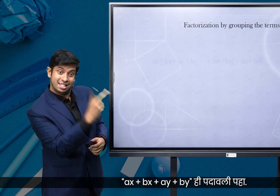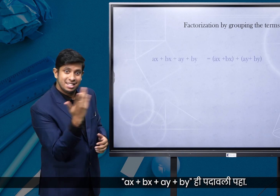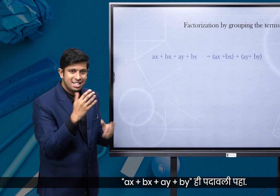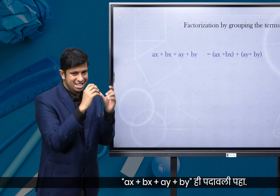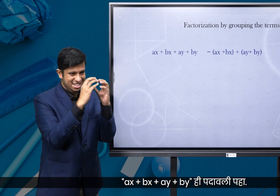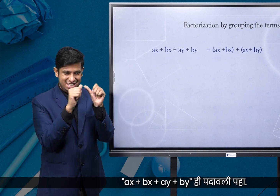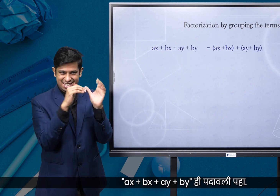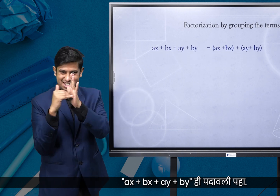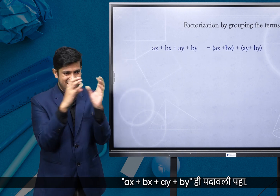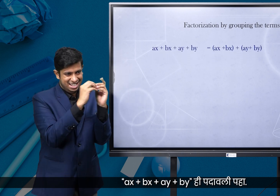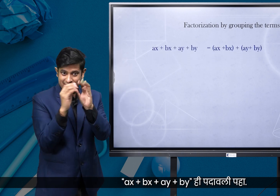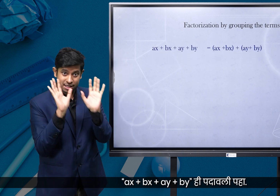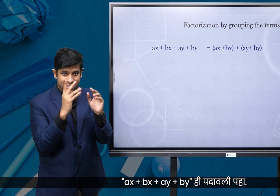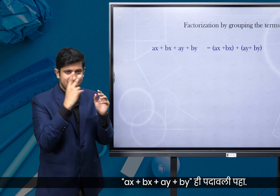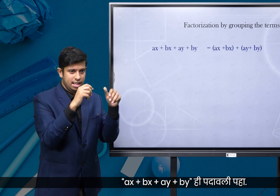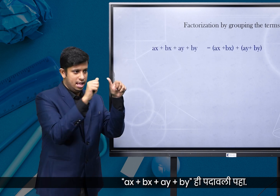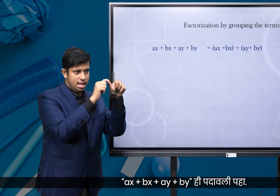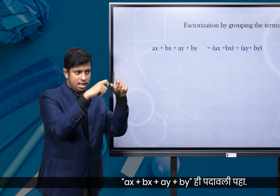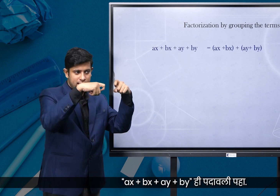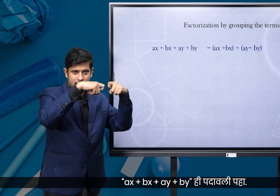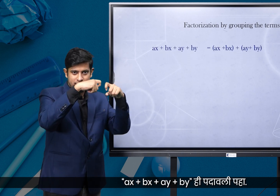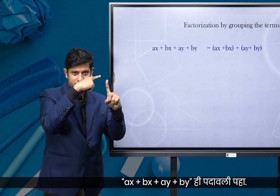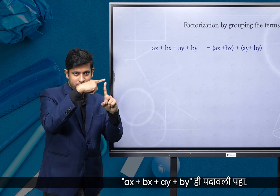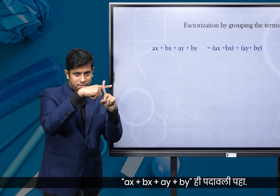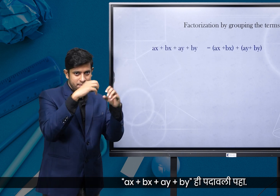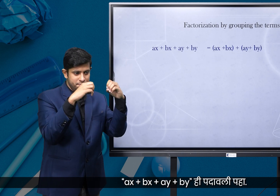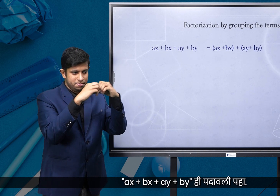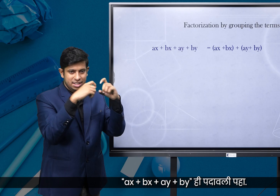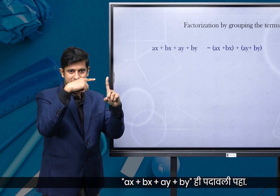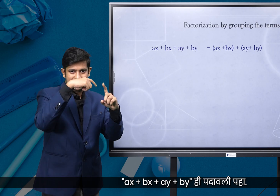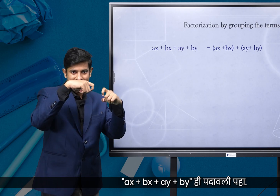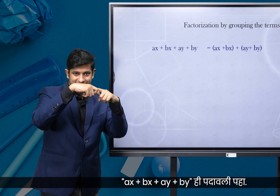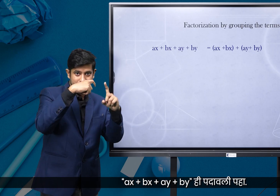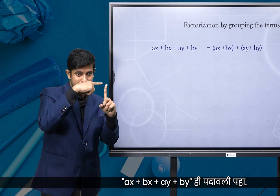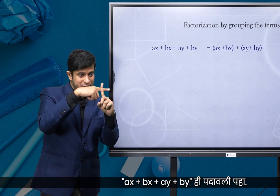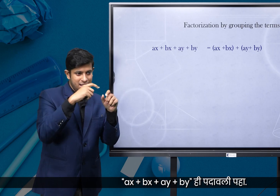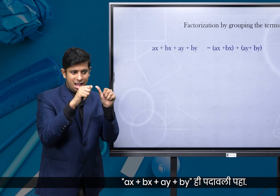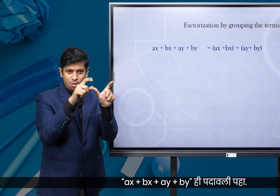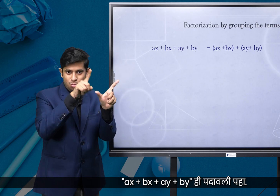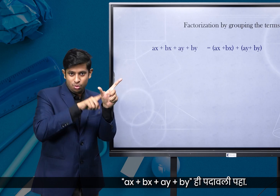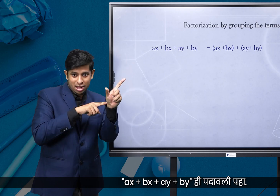ax अधिक bx अधिक ay अधिक by ही पदावली पहा.